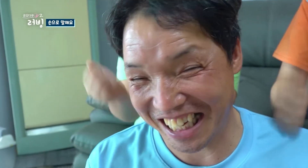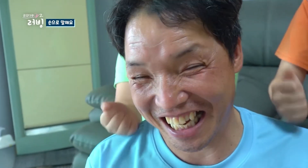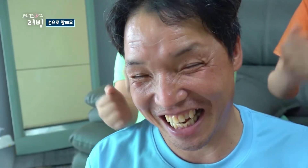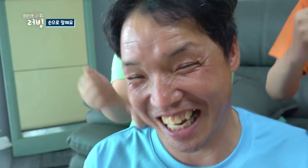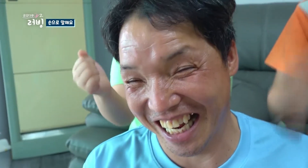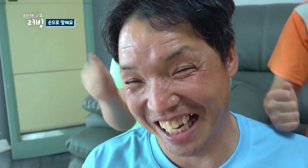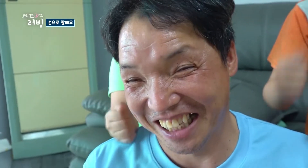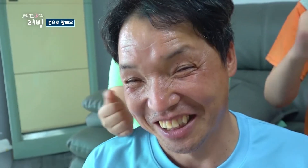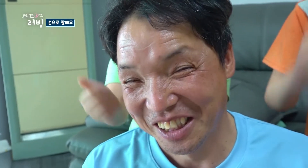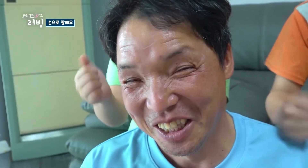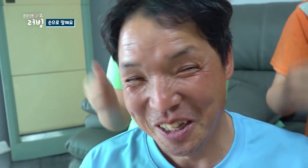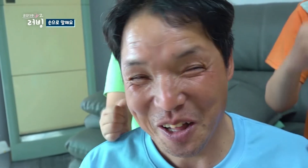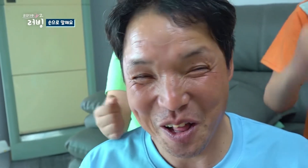아빠. 아빠. 아빠. 아빠.